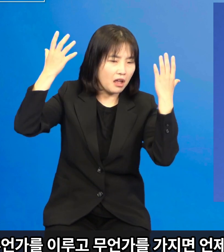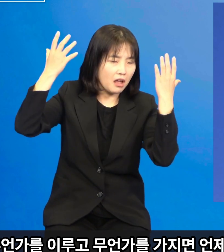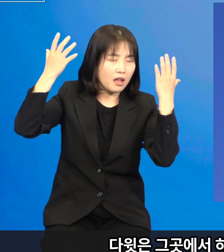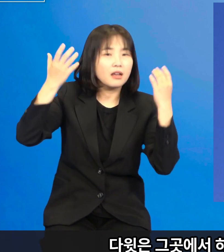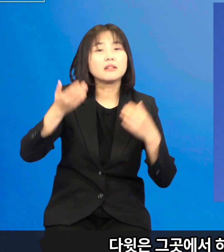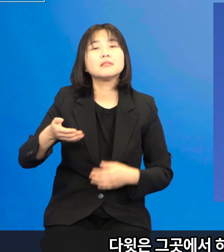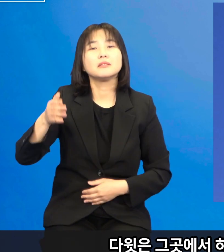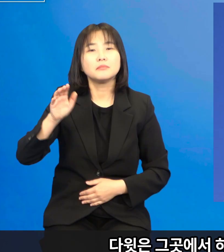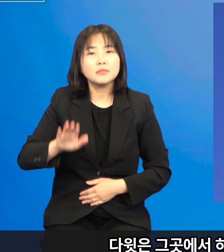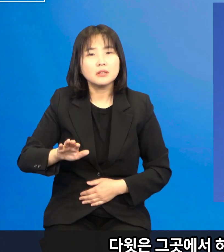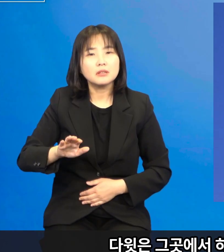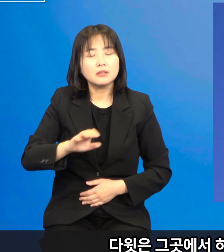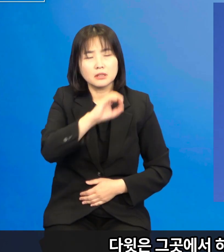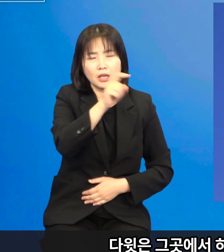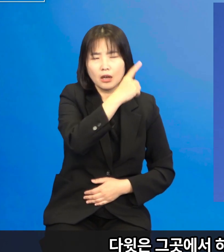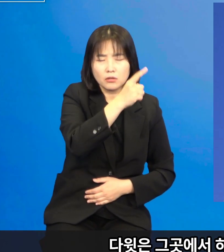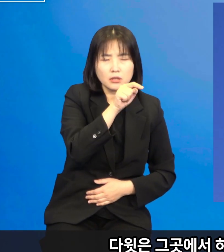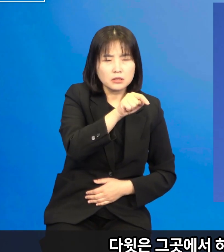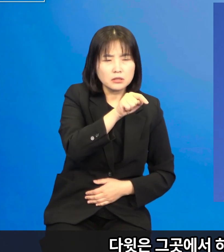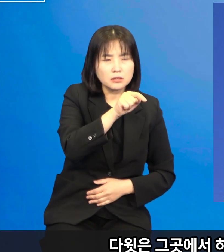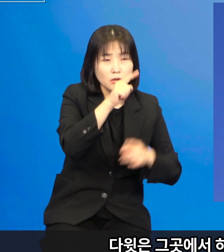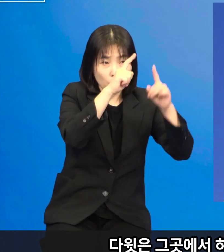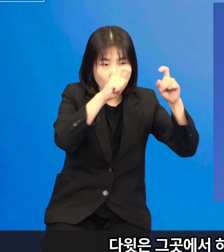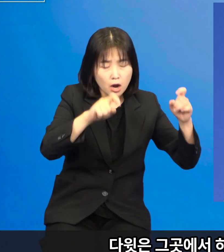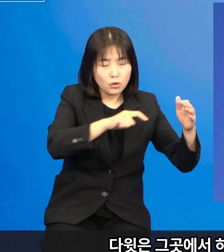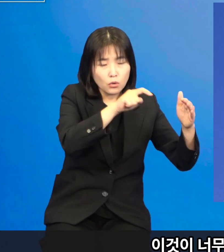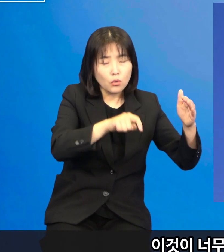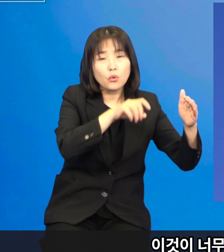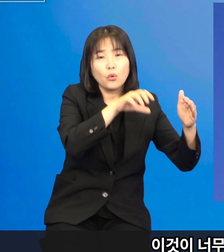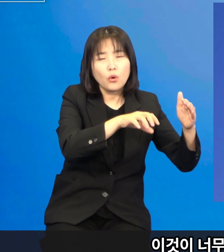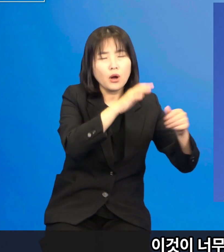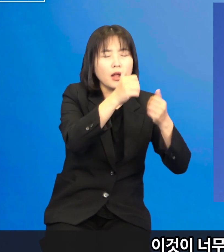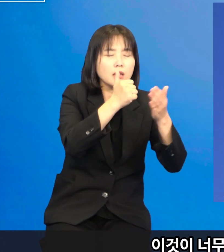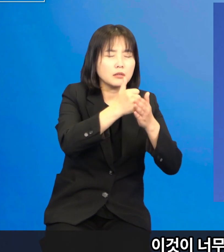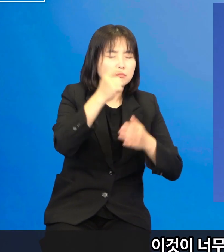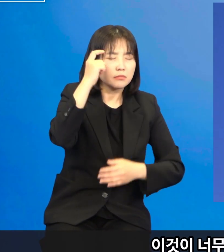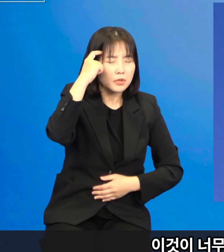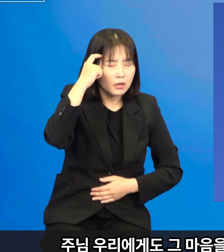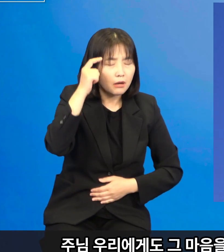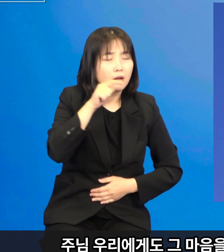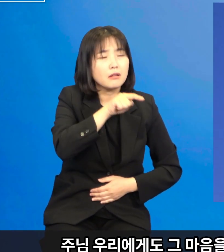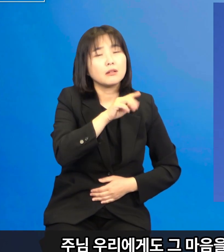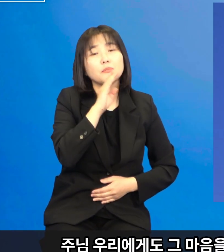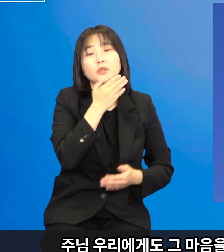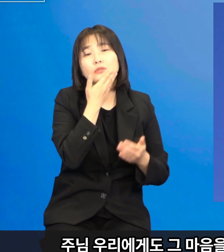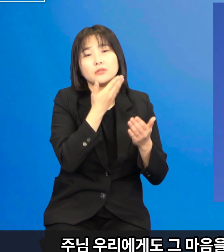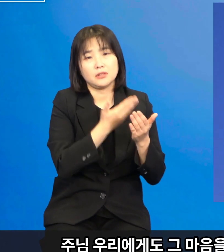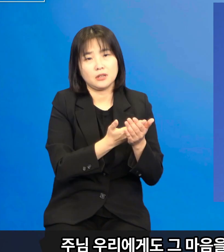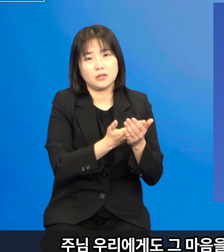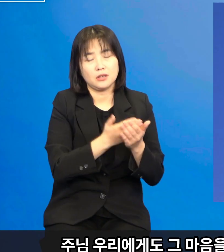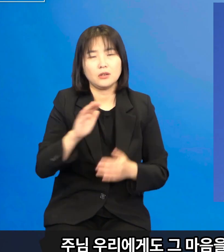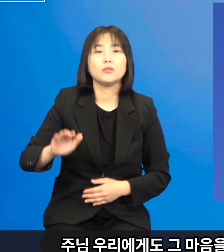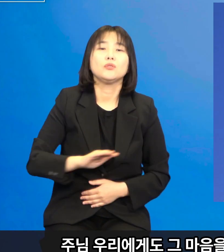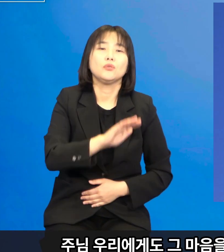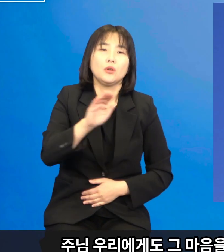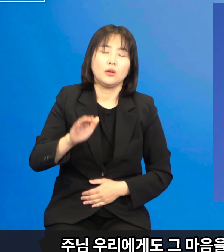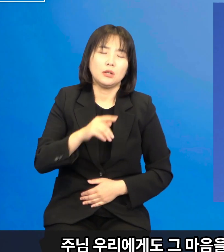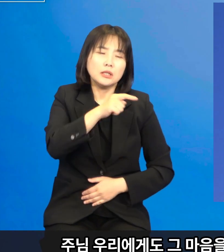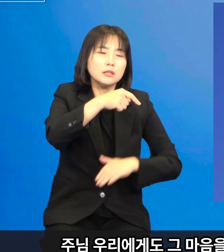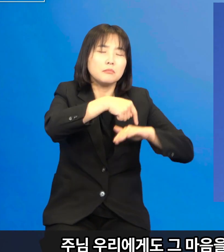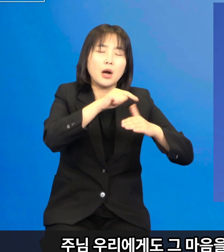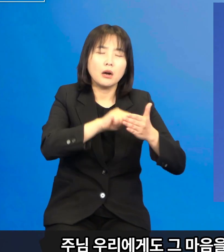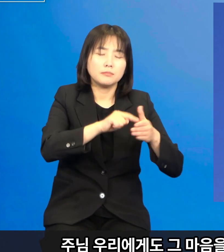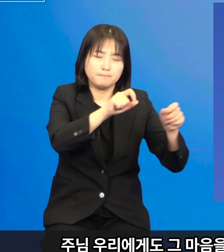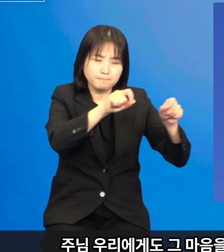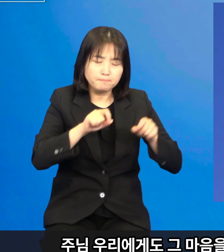다윗은 그곳에서 하나님을 생각했어요. 이것이 너무 귀한 거예요. 주님, 우리에게도 그 마음을 허락해